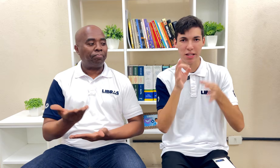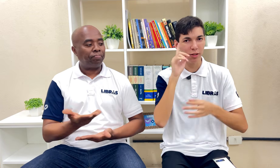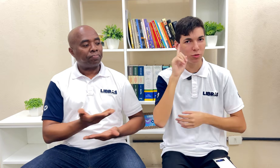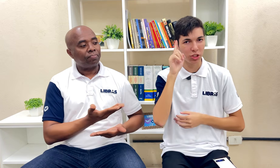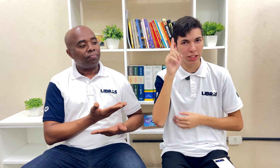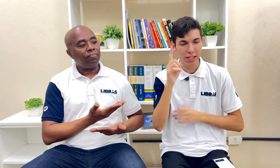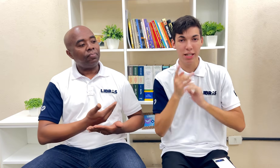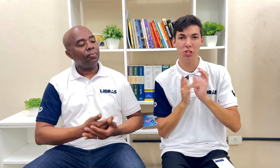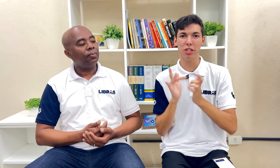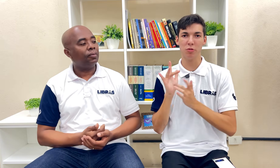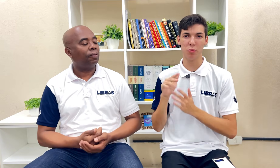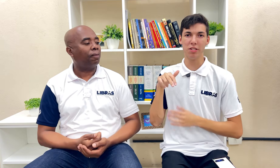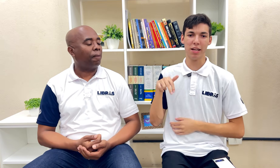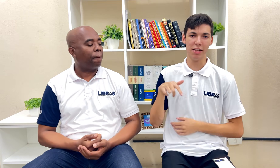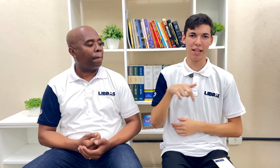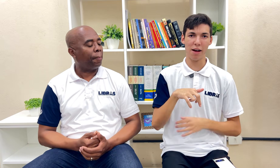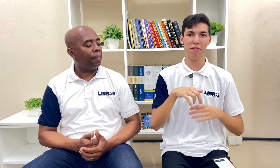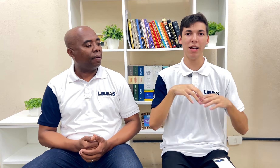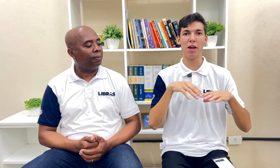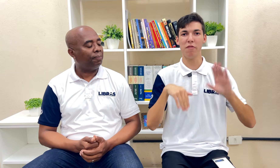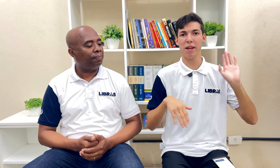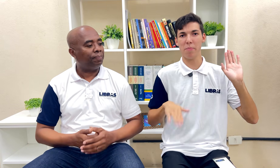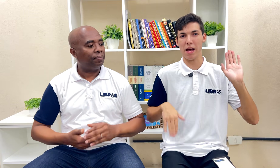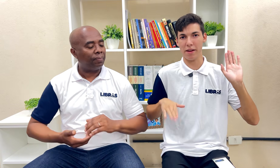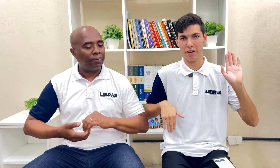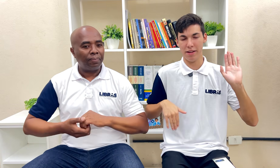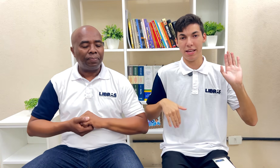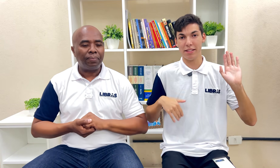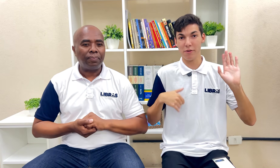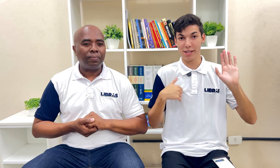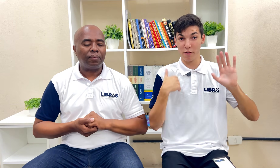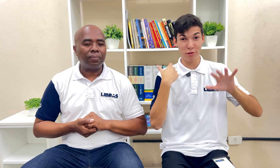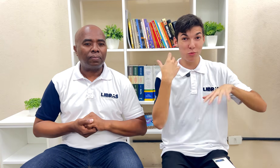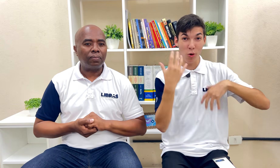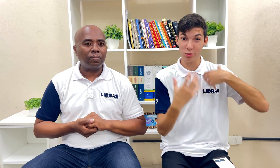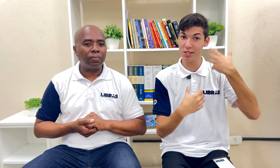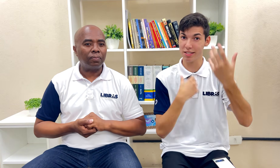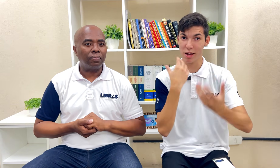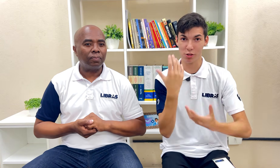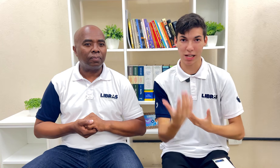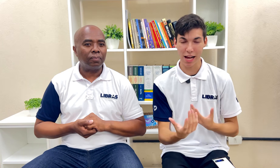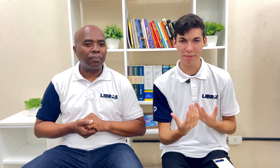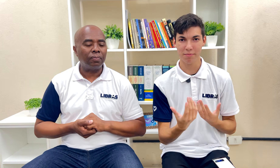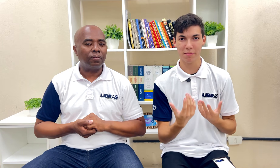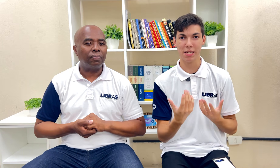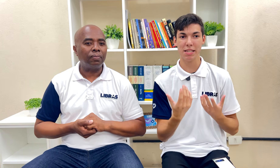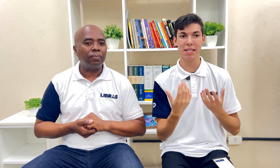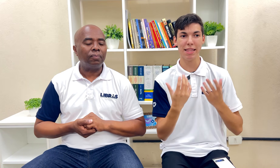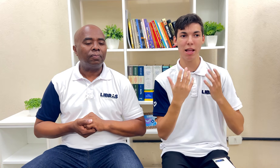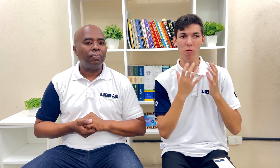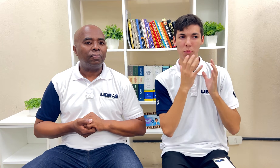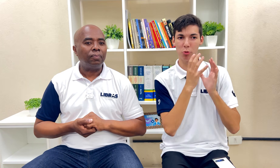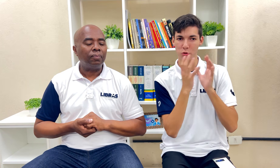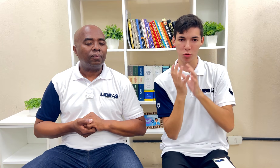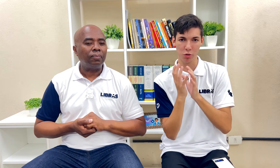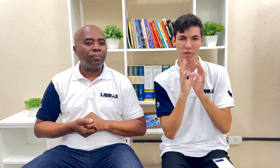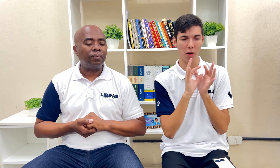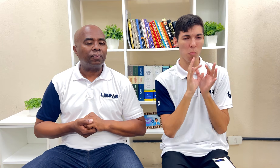certo dia, Jesus andava, aí eu faria praia. Então aqui eu fiz um monte de sinal já, e não para o surdo vai ficar um